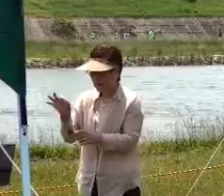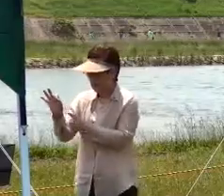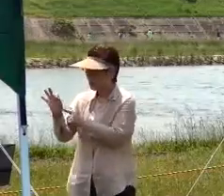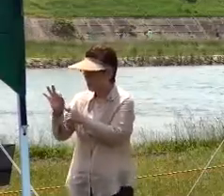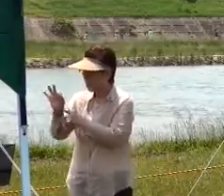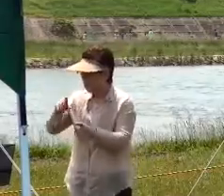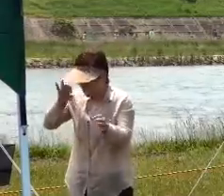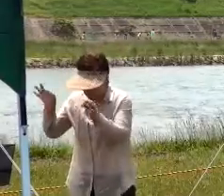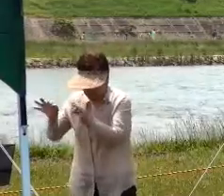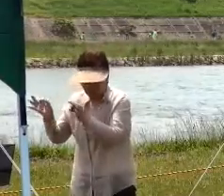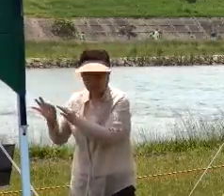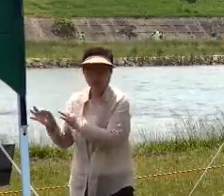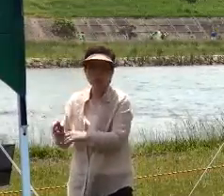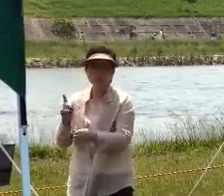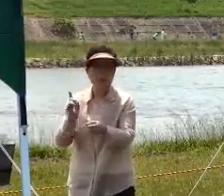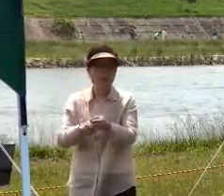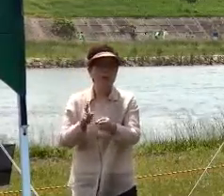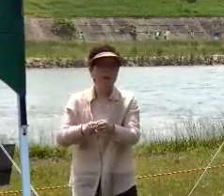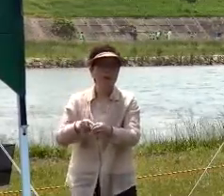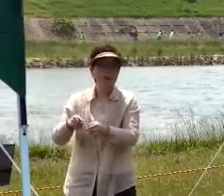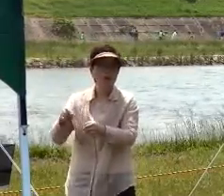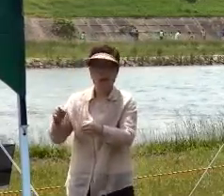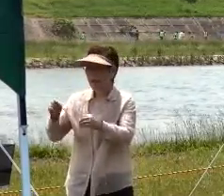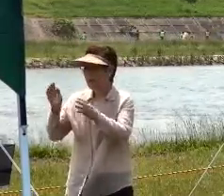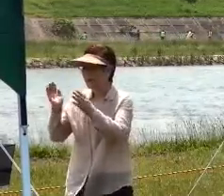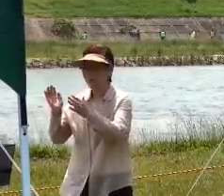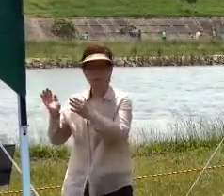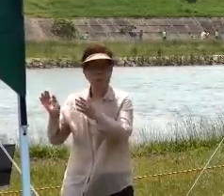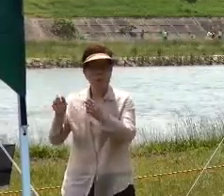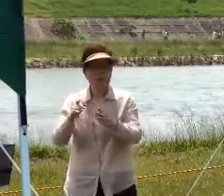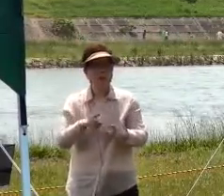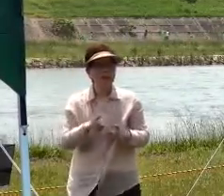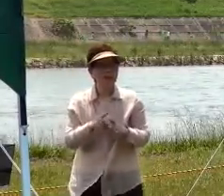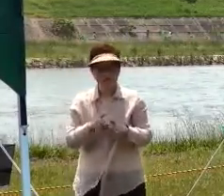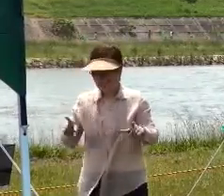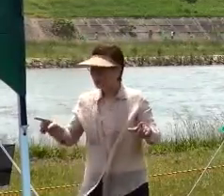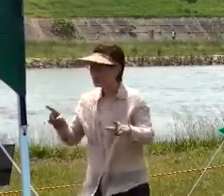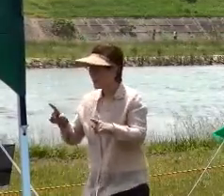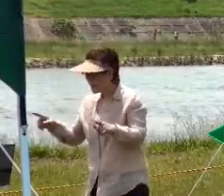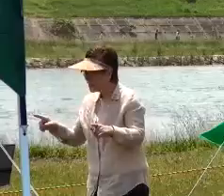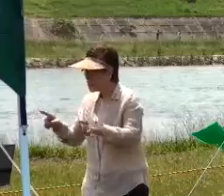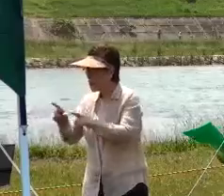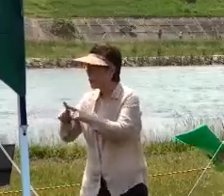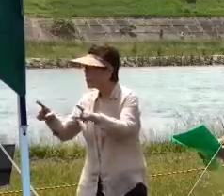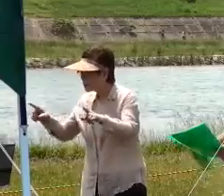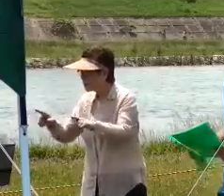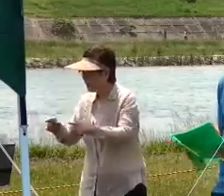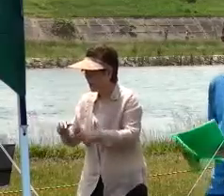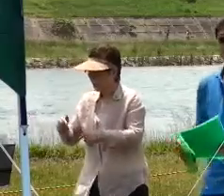を探すために家を吐くと書いてある。普段あまり掃除してなかったこの人は。